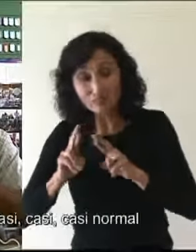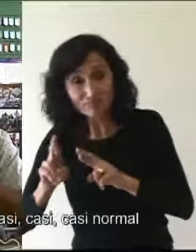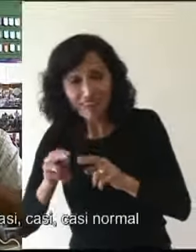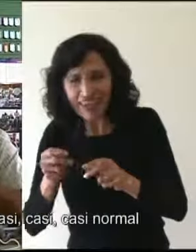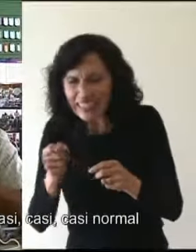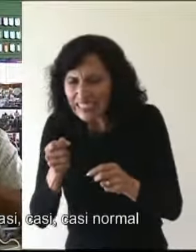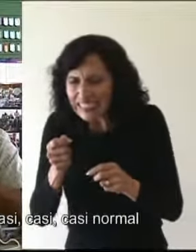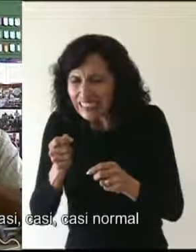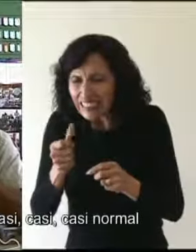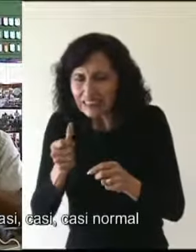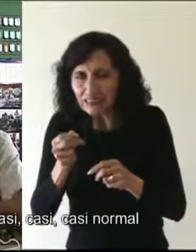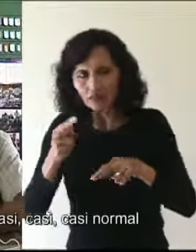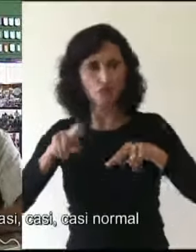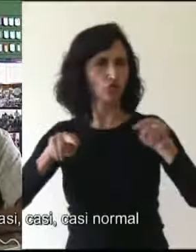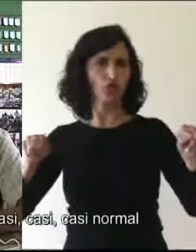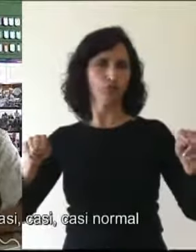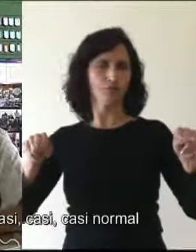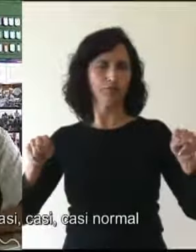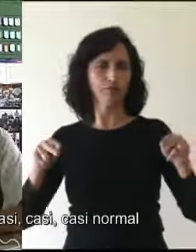va a ser casi